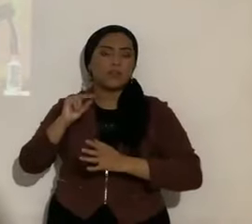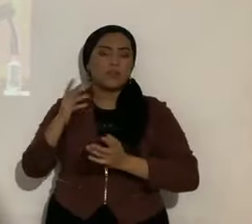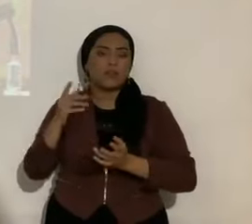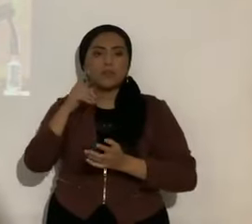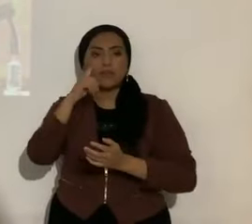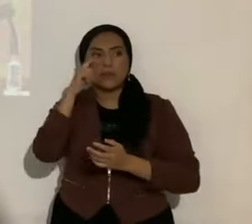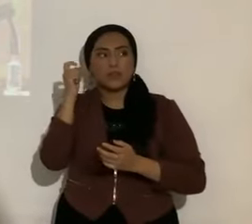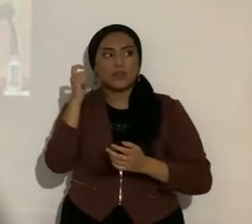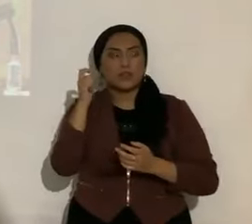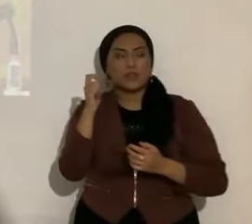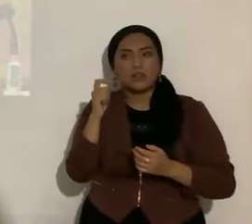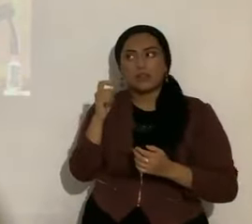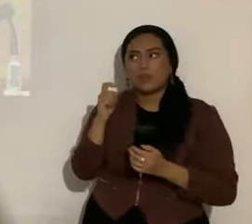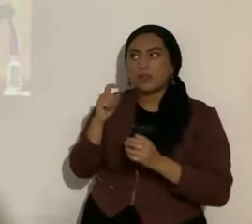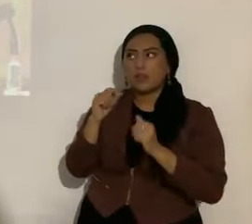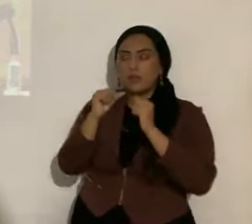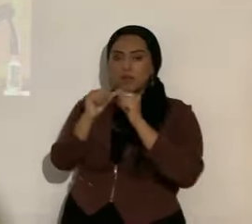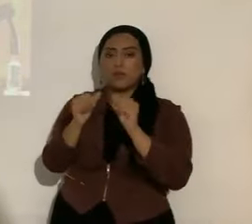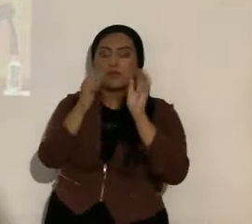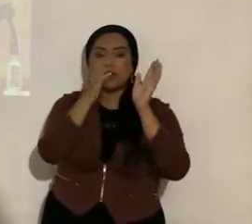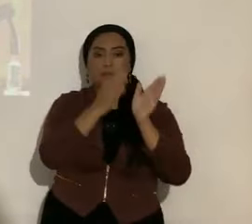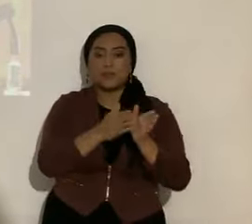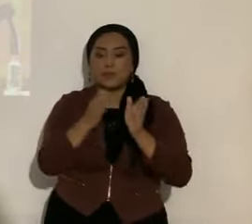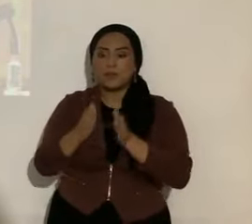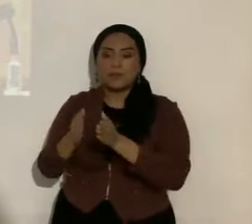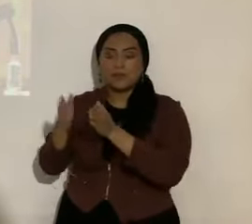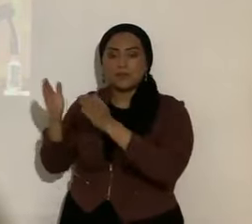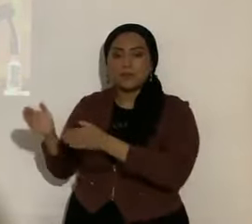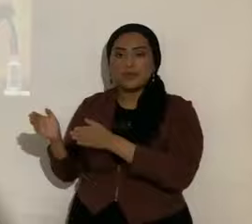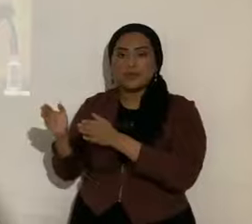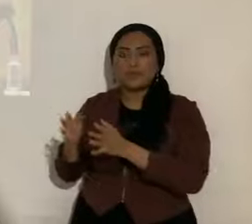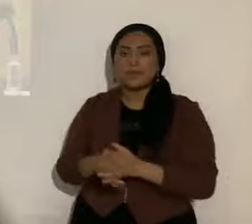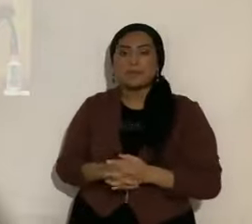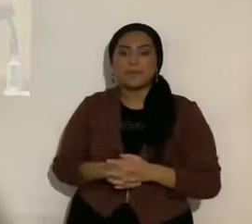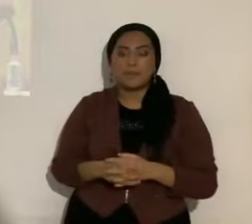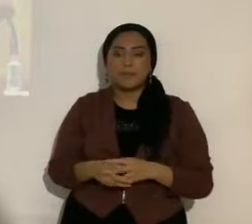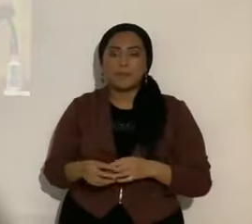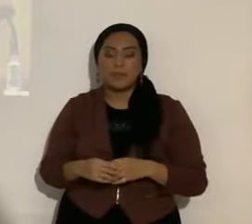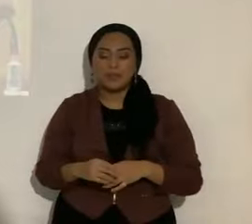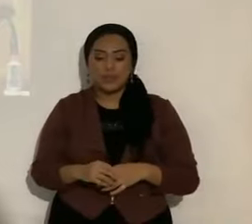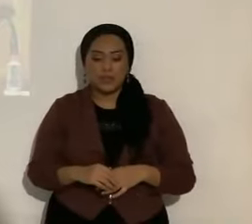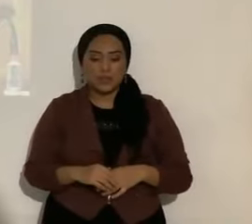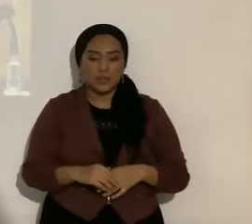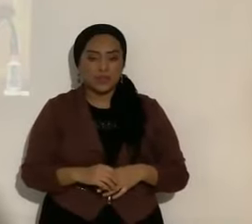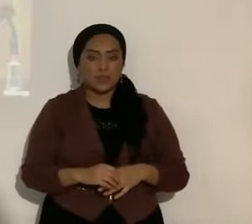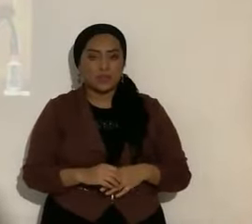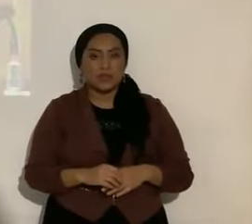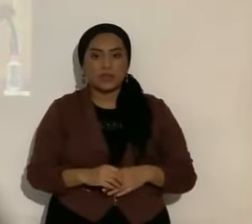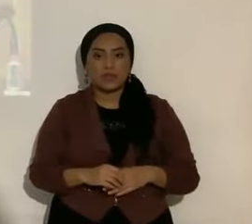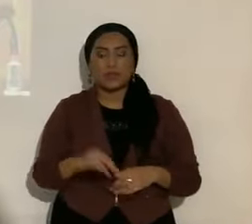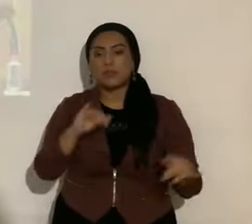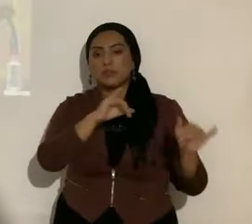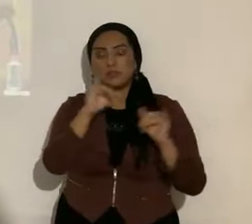sucesión siempre debe ser en orden, y eso sería un desorden. Sí, Moisés le